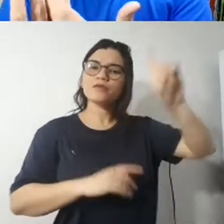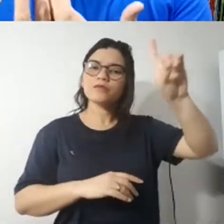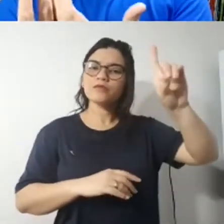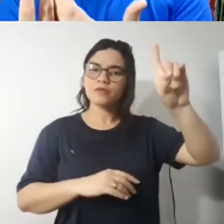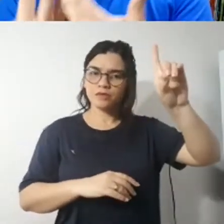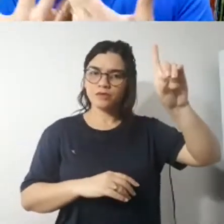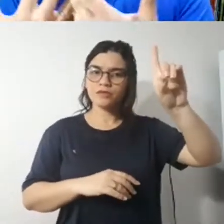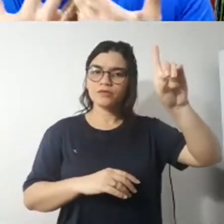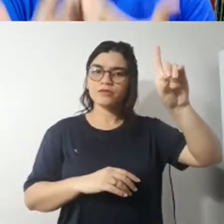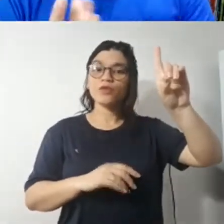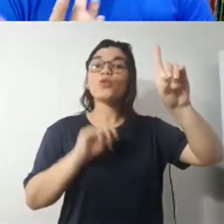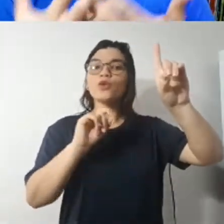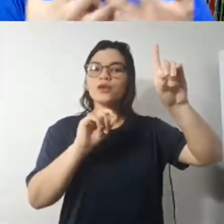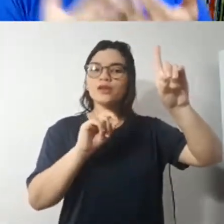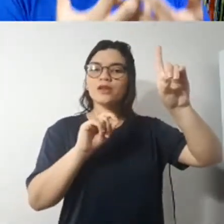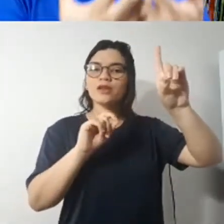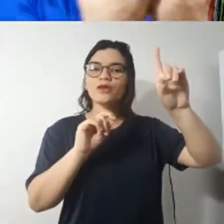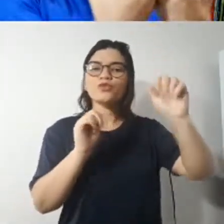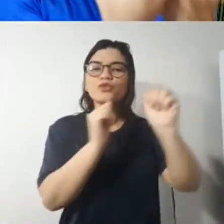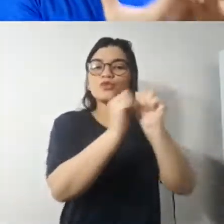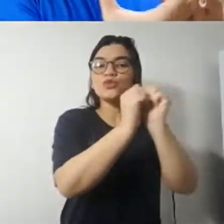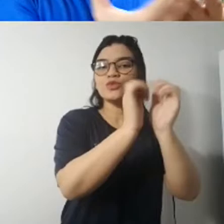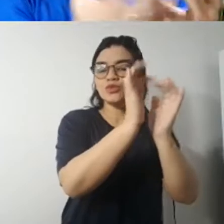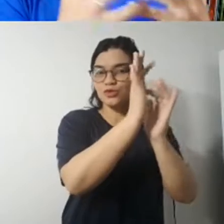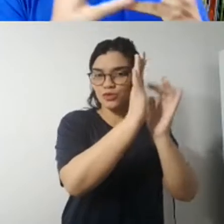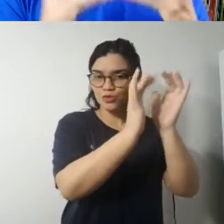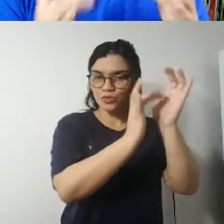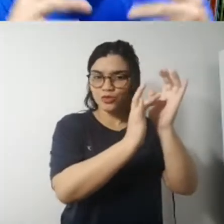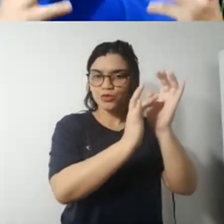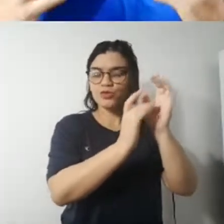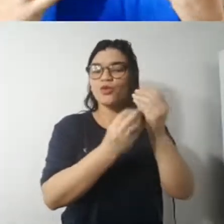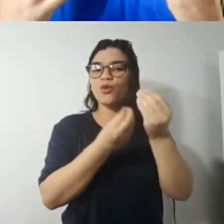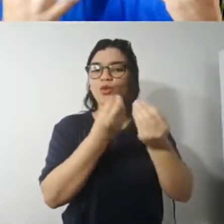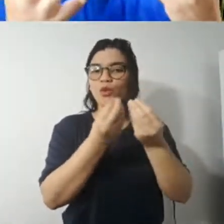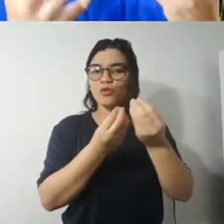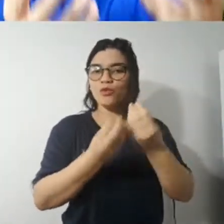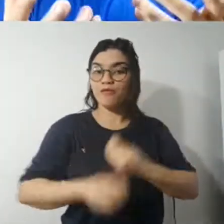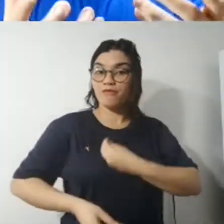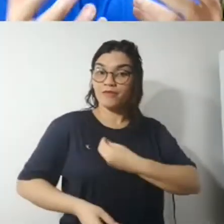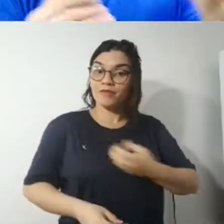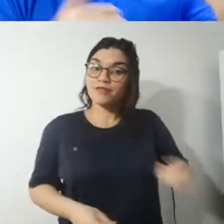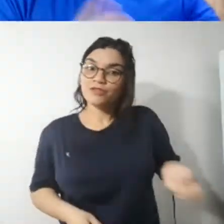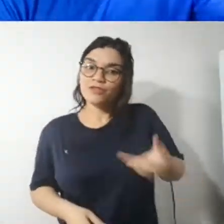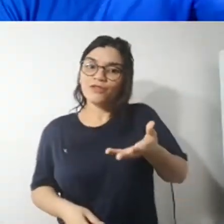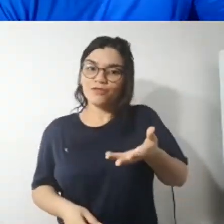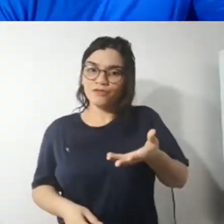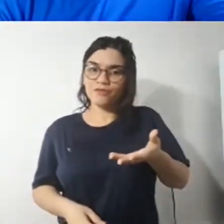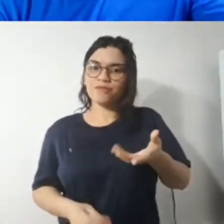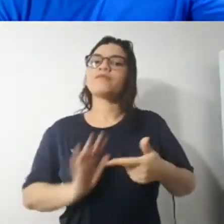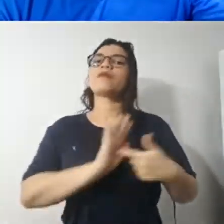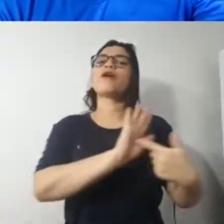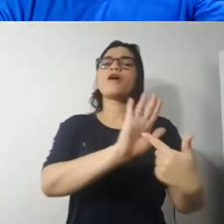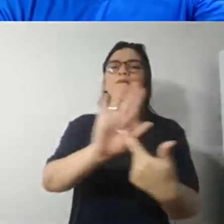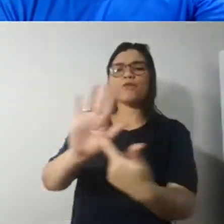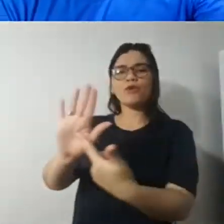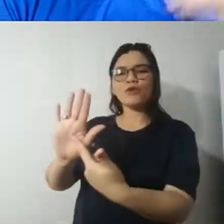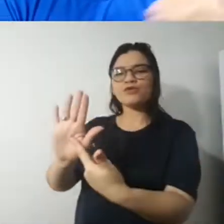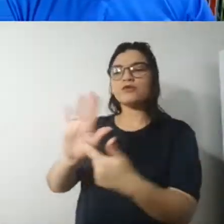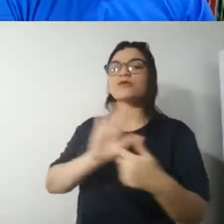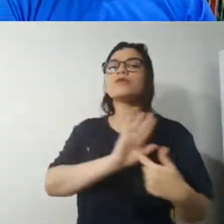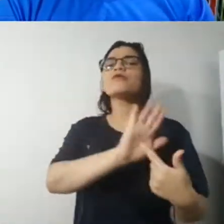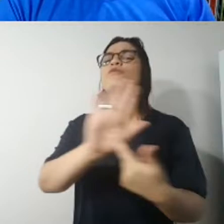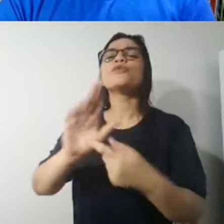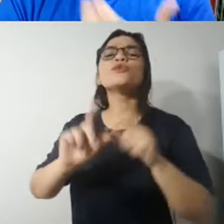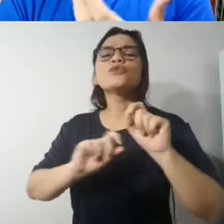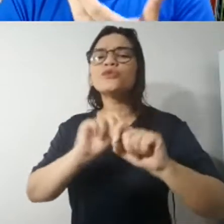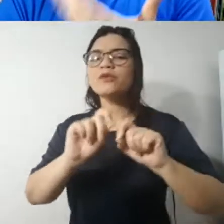Cristo, estamos também como novas criaturas, apresentando ao mundo aquele reino que virá a partir das nossas